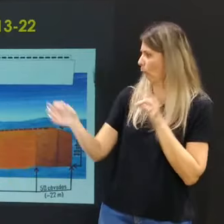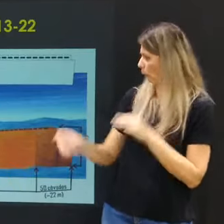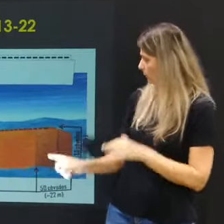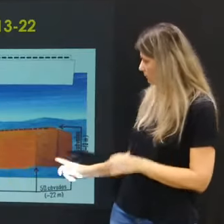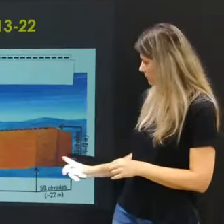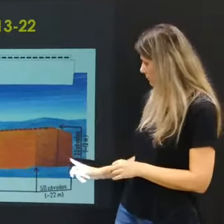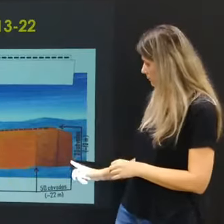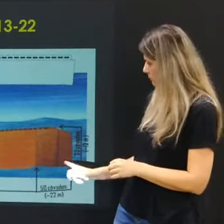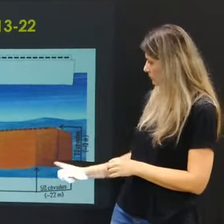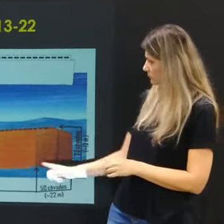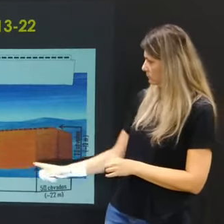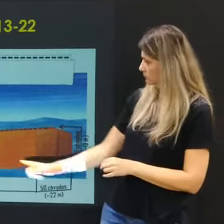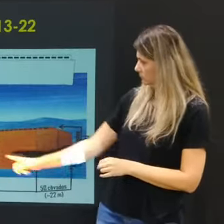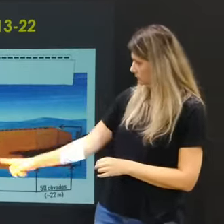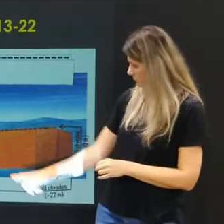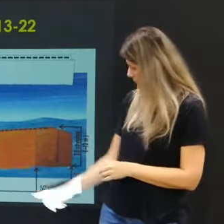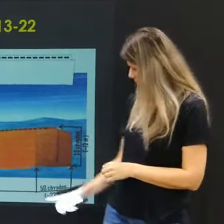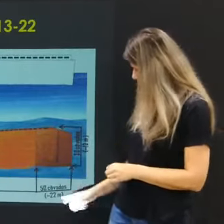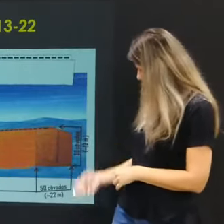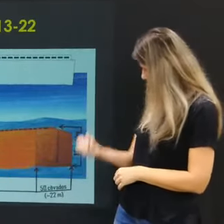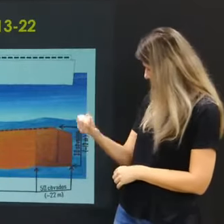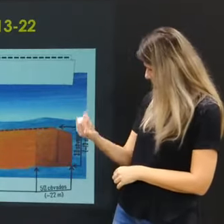da arca. A dimensão